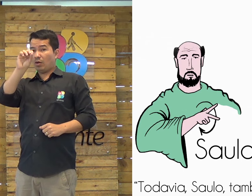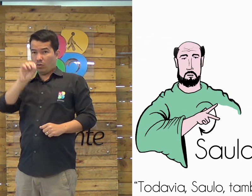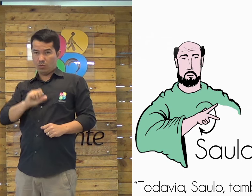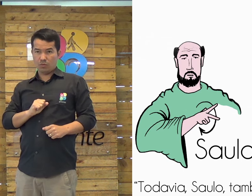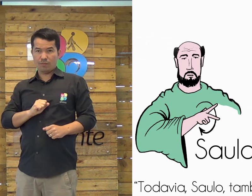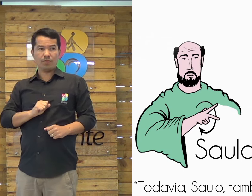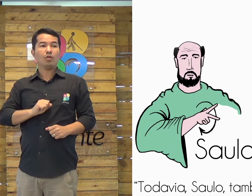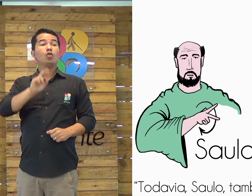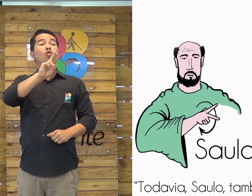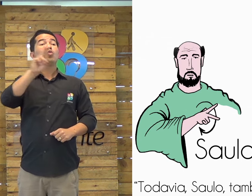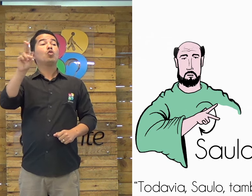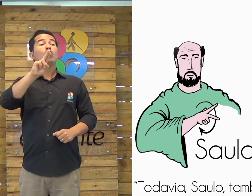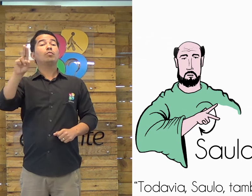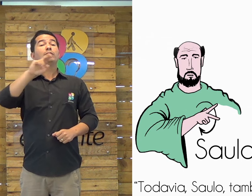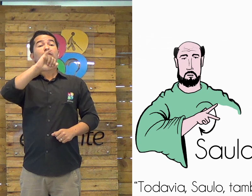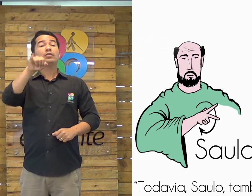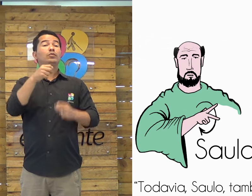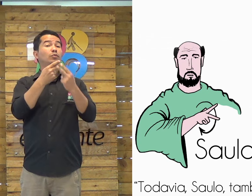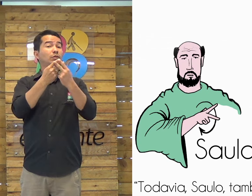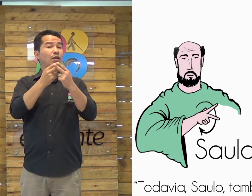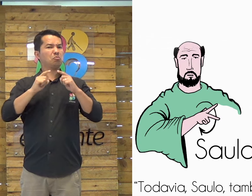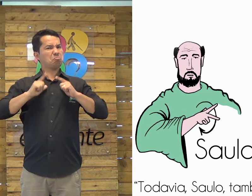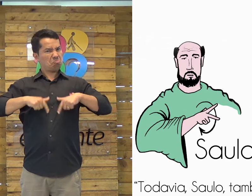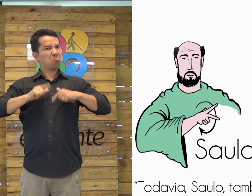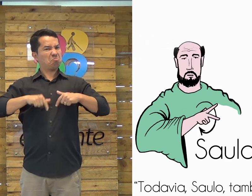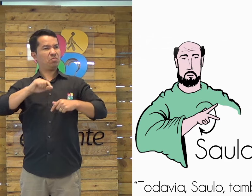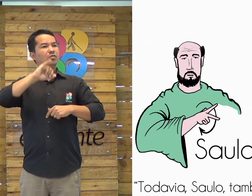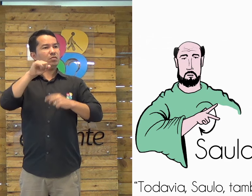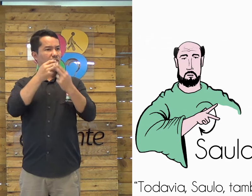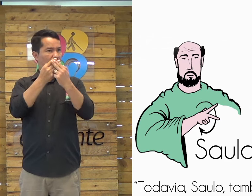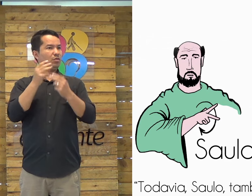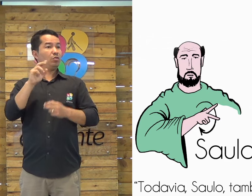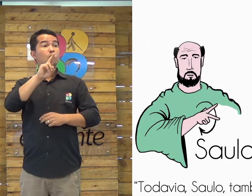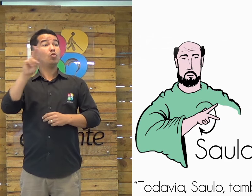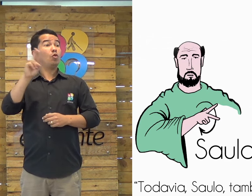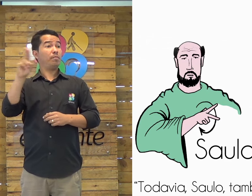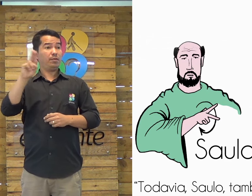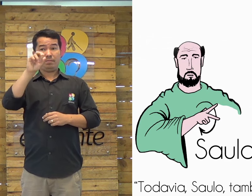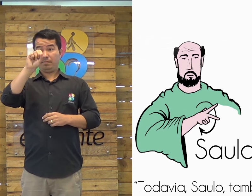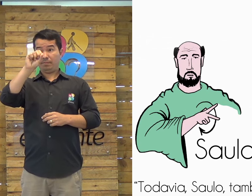Mas Saulo, vamos pensar em Saulo.